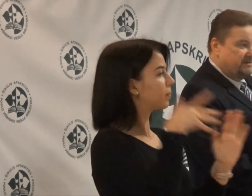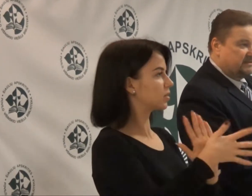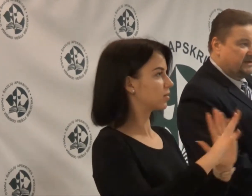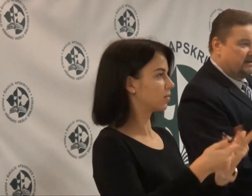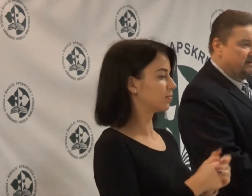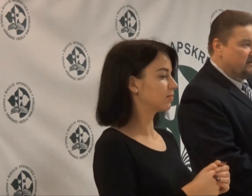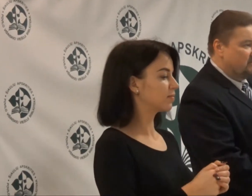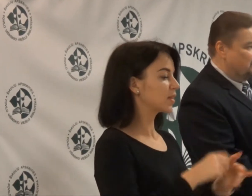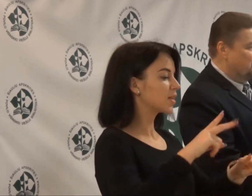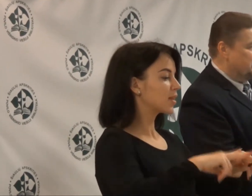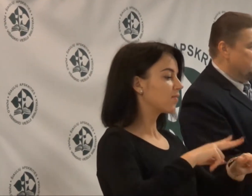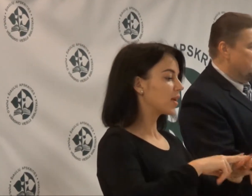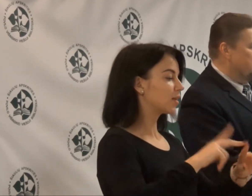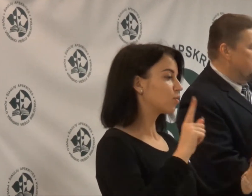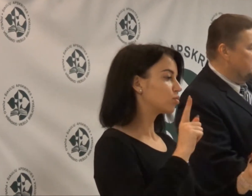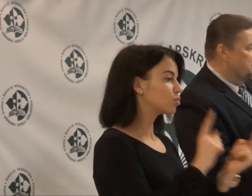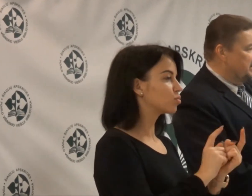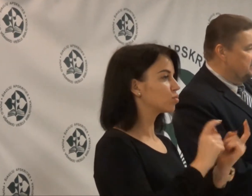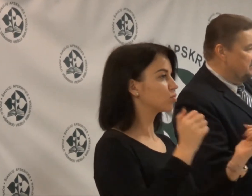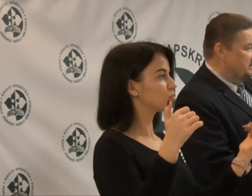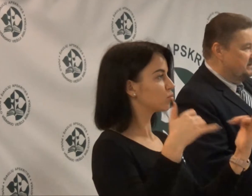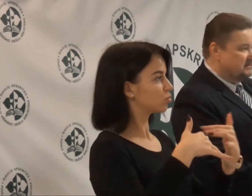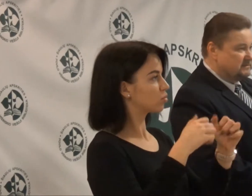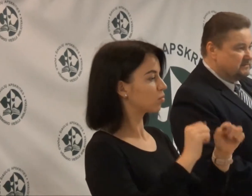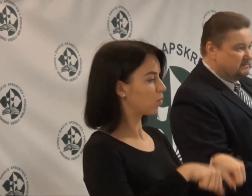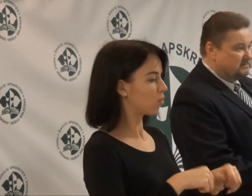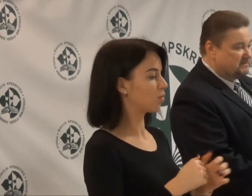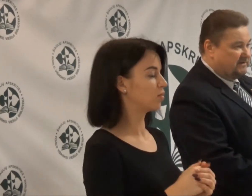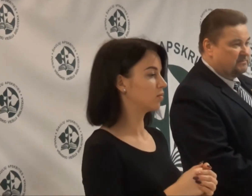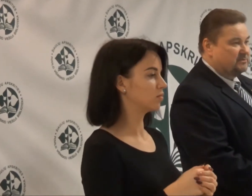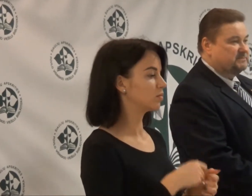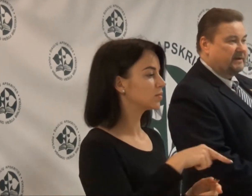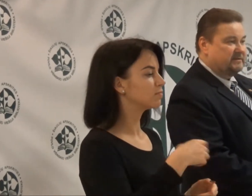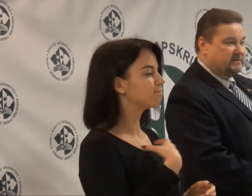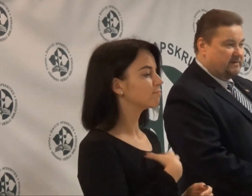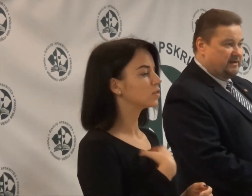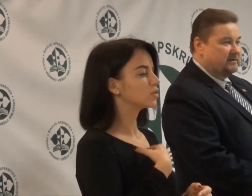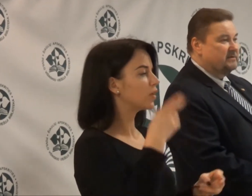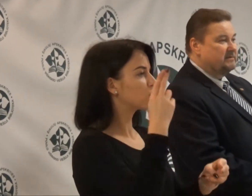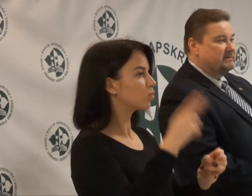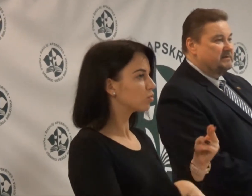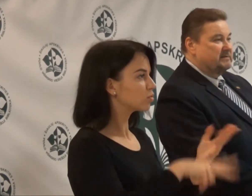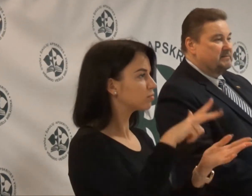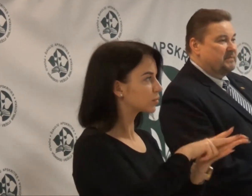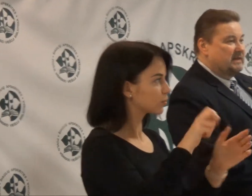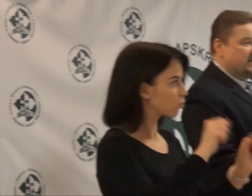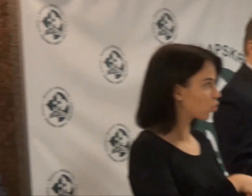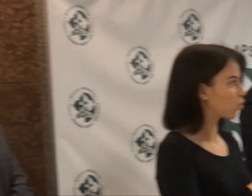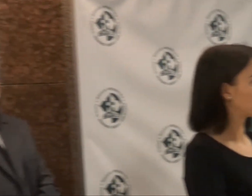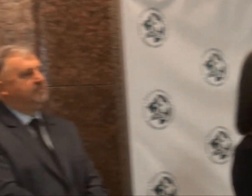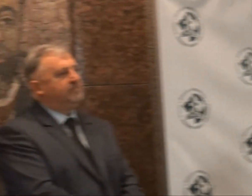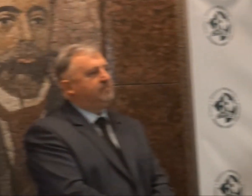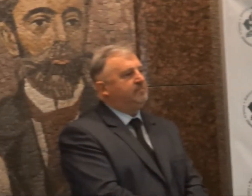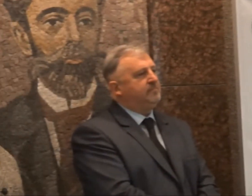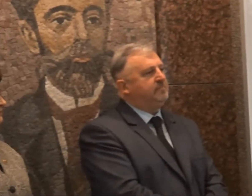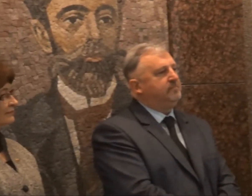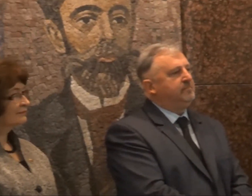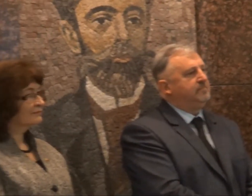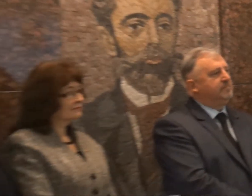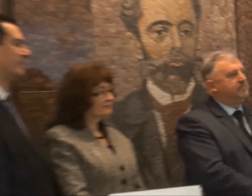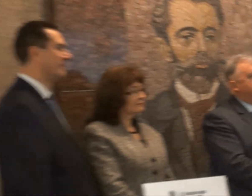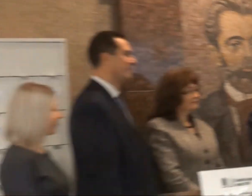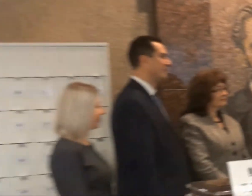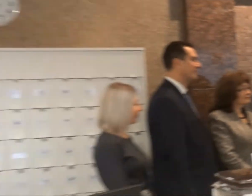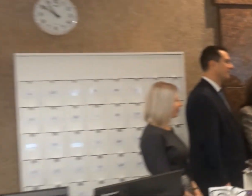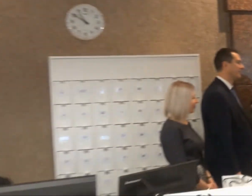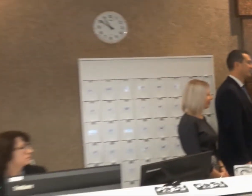susirinkimų vieta, kur būdavo priimami svarbus sprendimai, pilietinė tribūna, tai